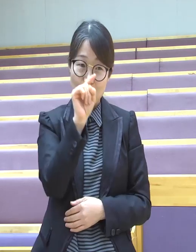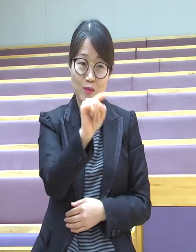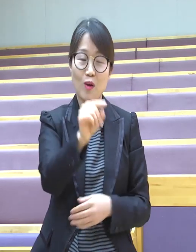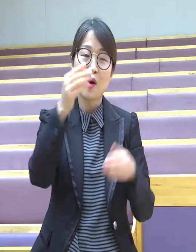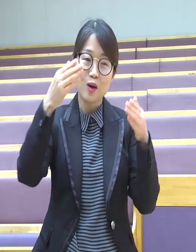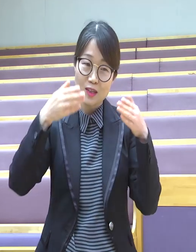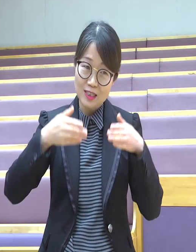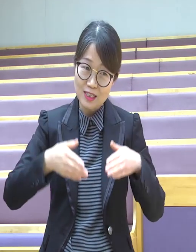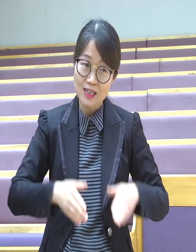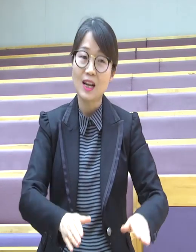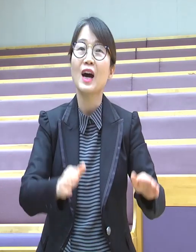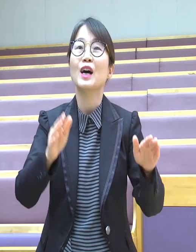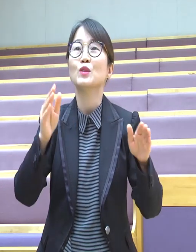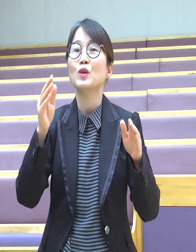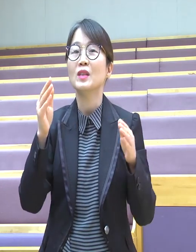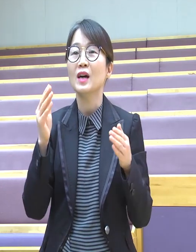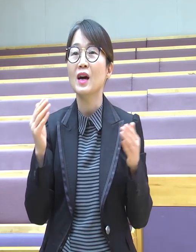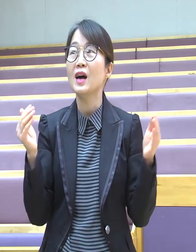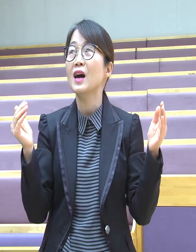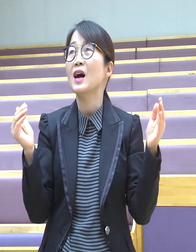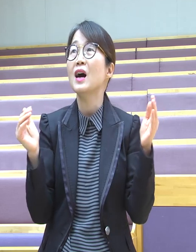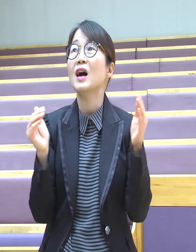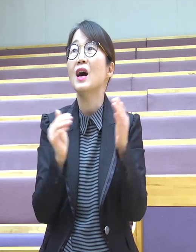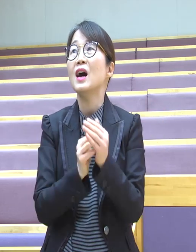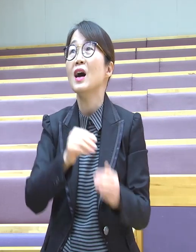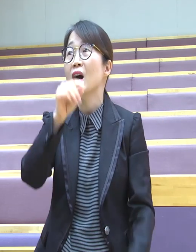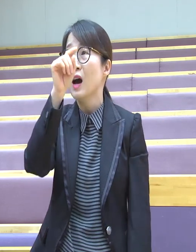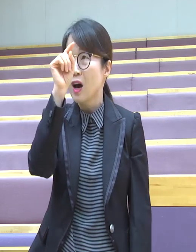오늘날 내가 너를